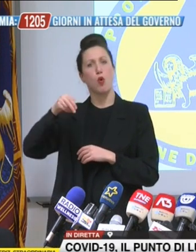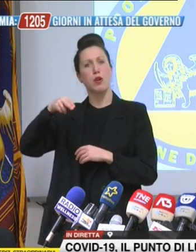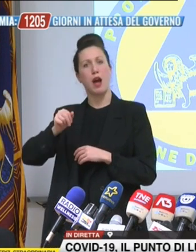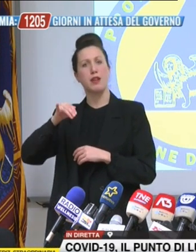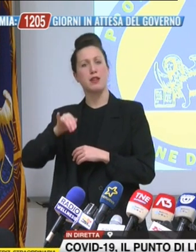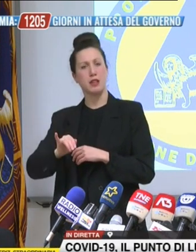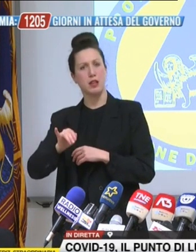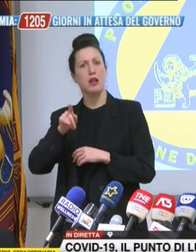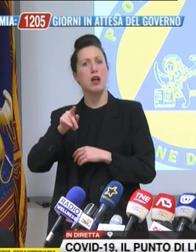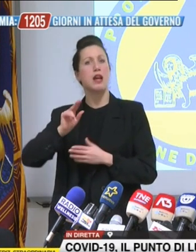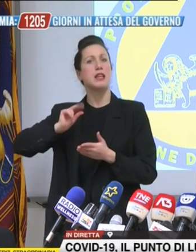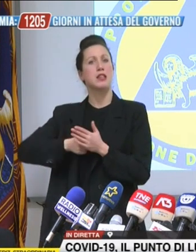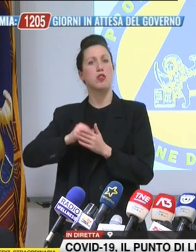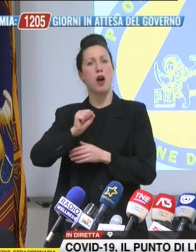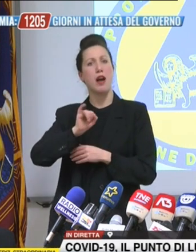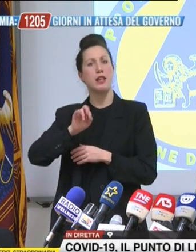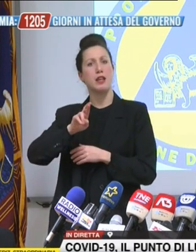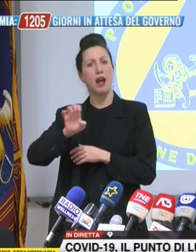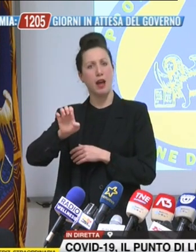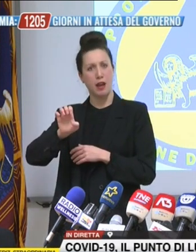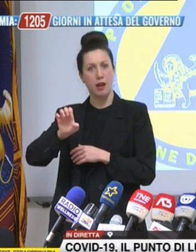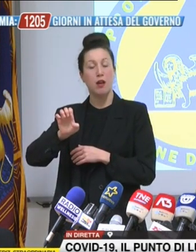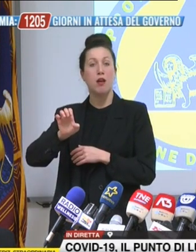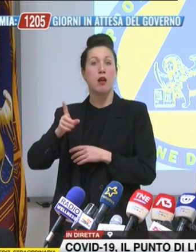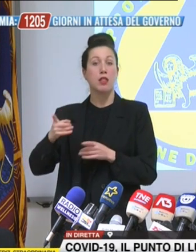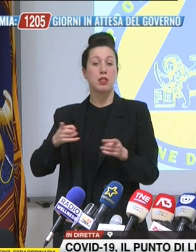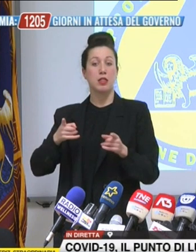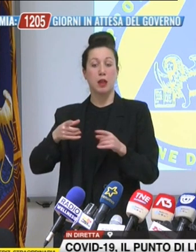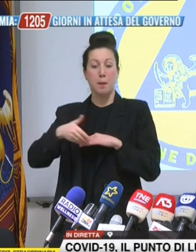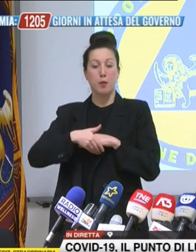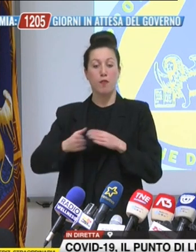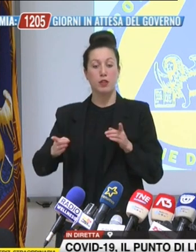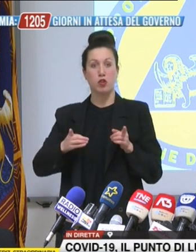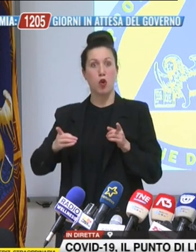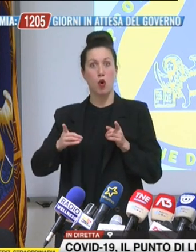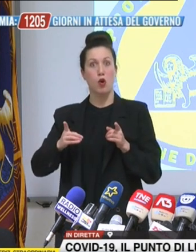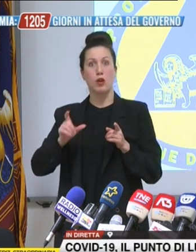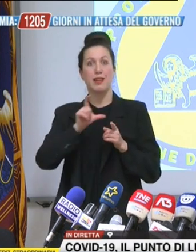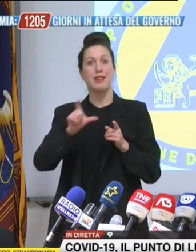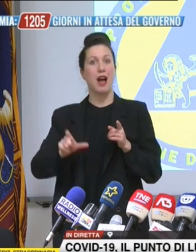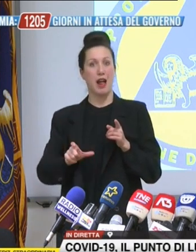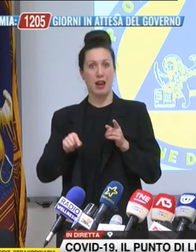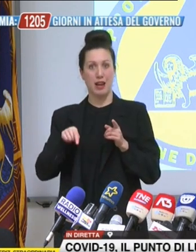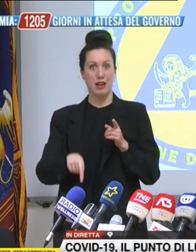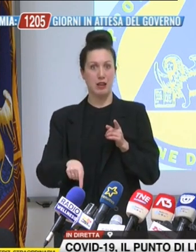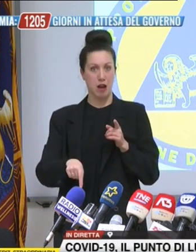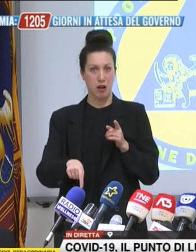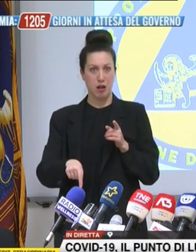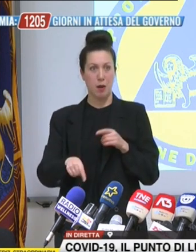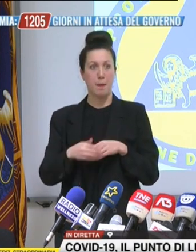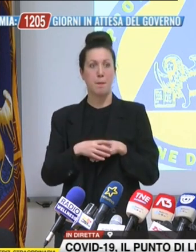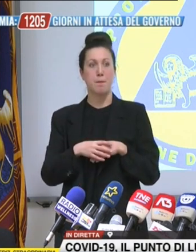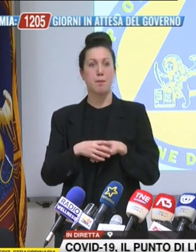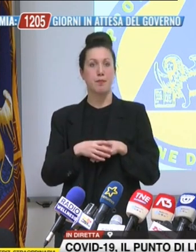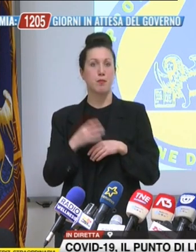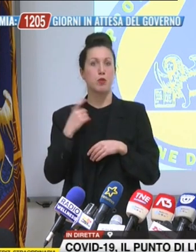all'AIRE che si trova temporaneamente però in Italia perché è rimasto, da quanto capisco, incagliato nelle restrizioni Covid, insomma è